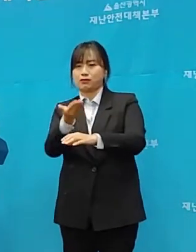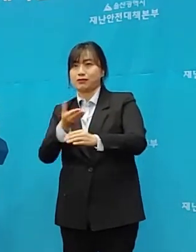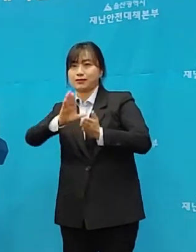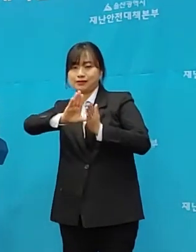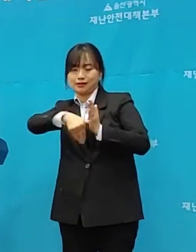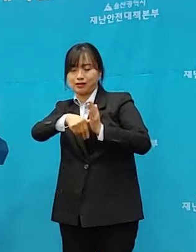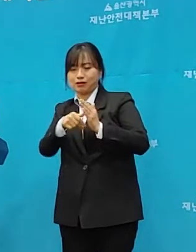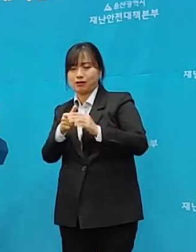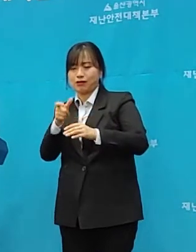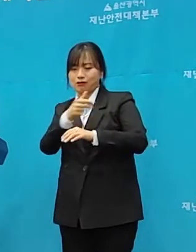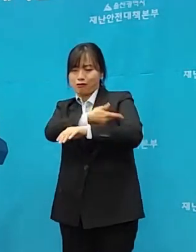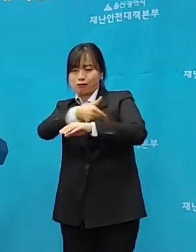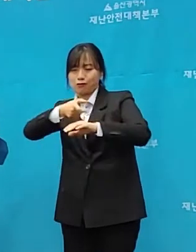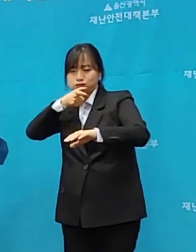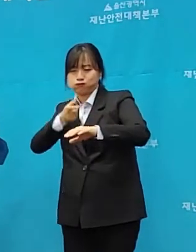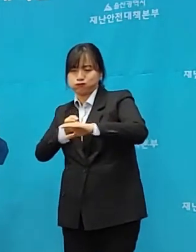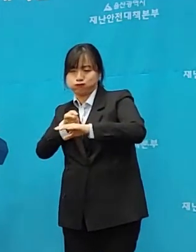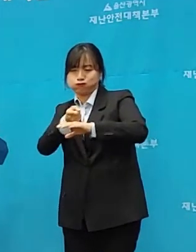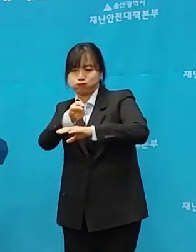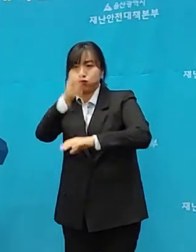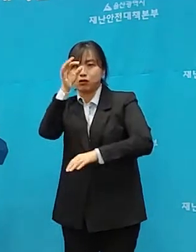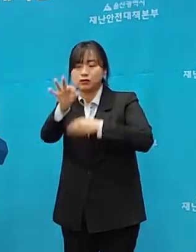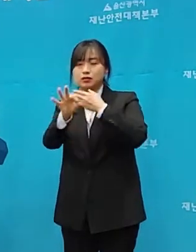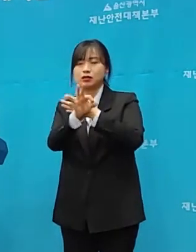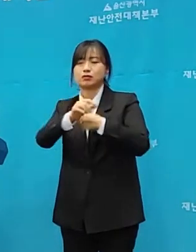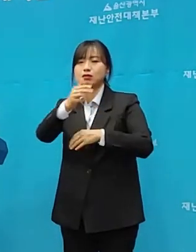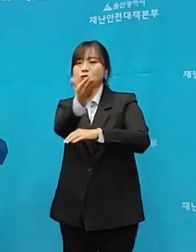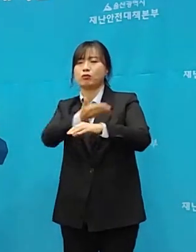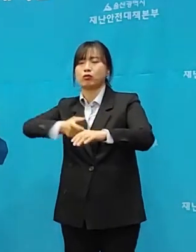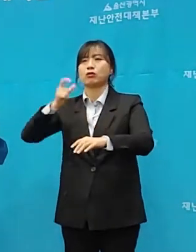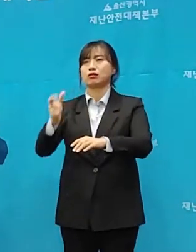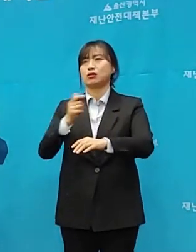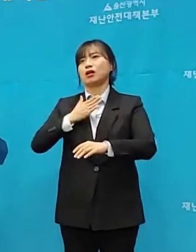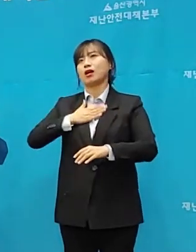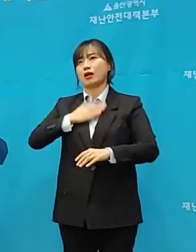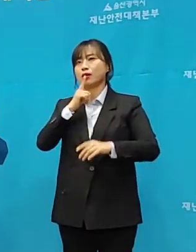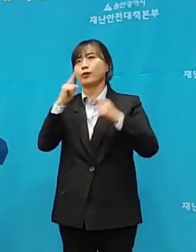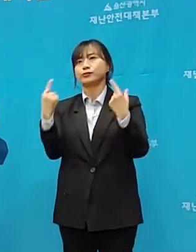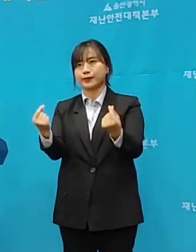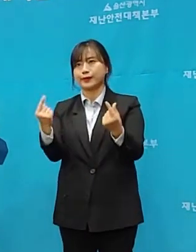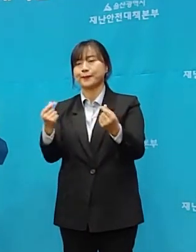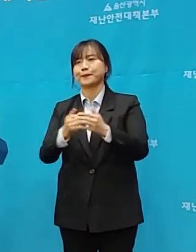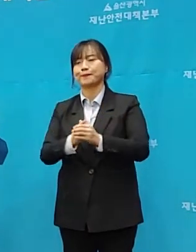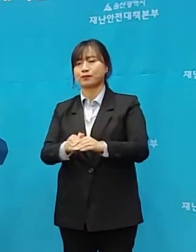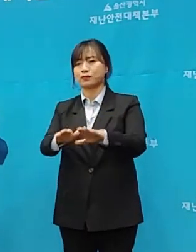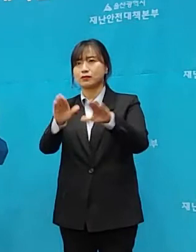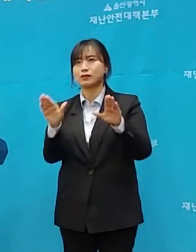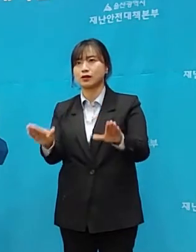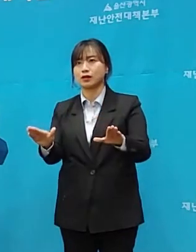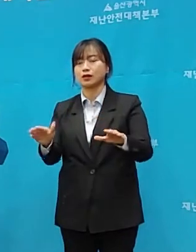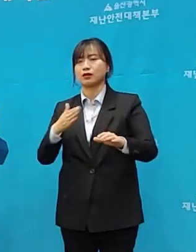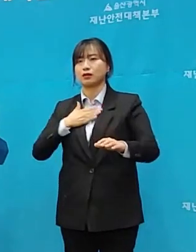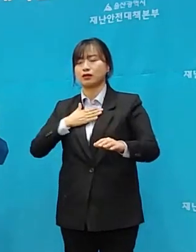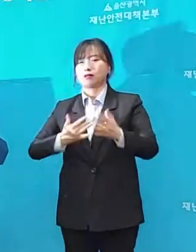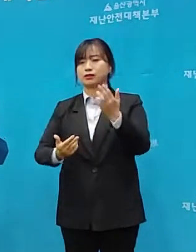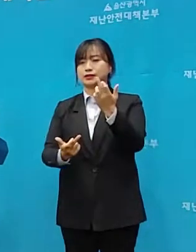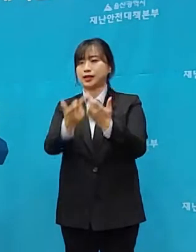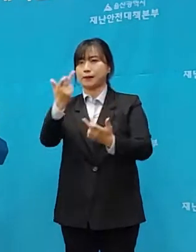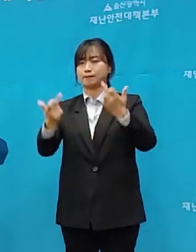거슬러 헤엄치는 자가 강물의 세기를 안다고 했습니다. 저는 이번